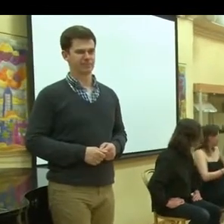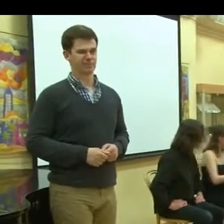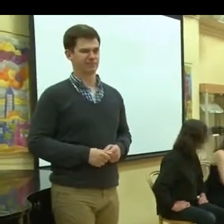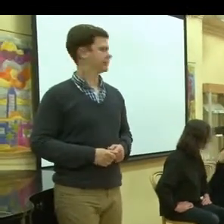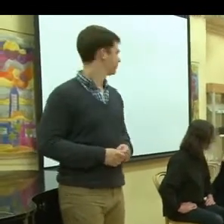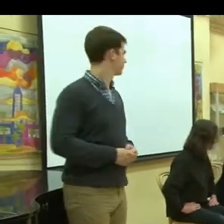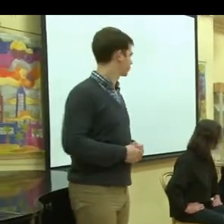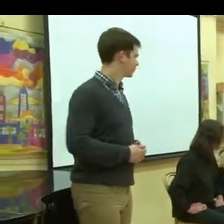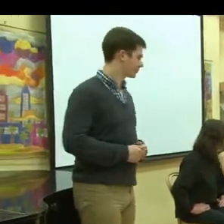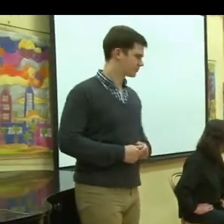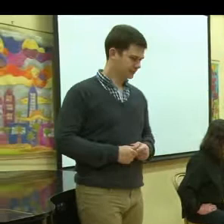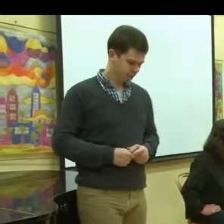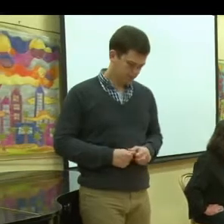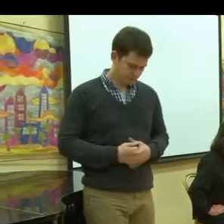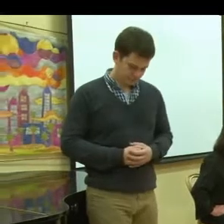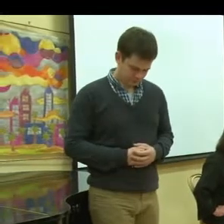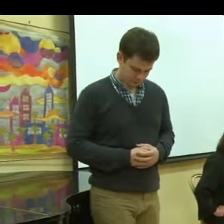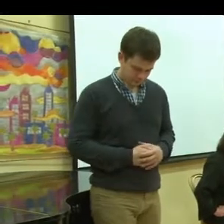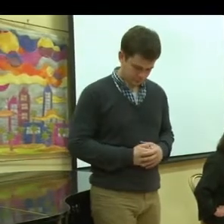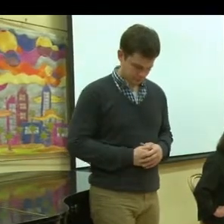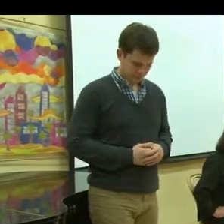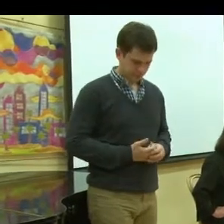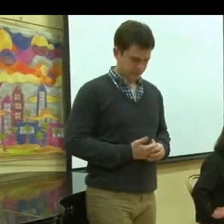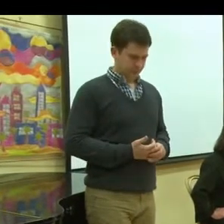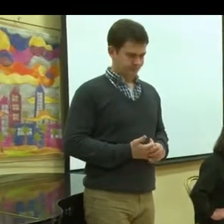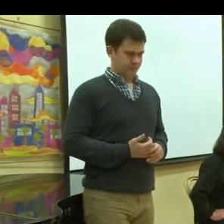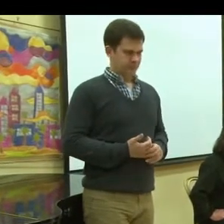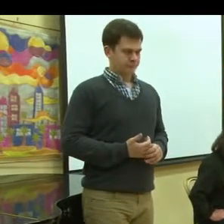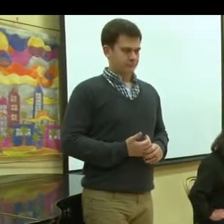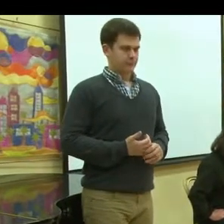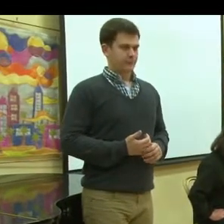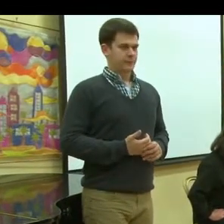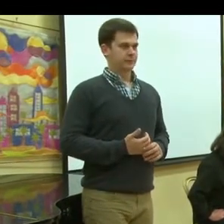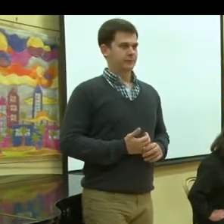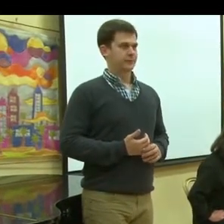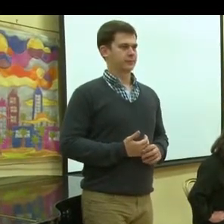Por eso, con los pasos, como es una danza que es improvisada, ¿no? La coreografía.